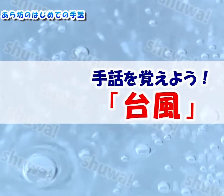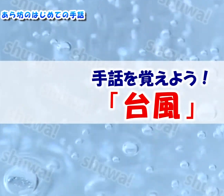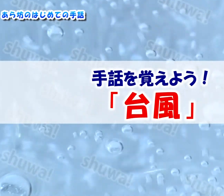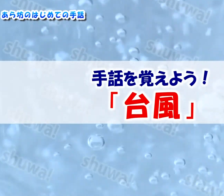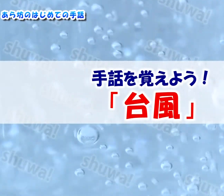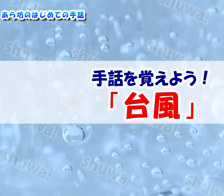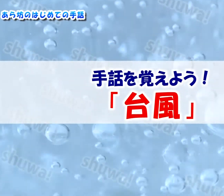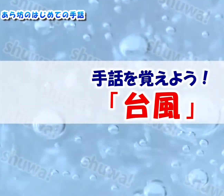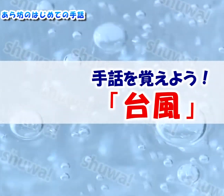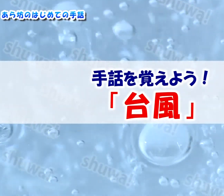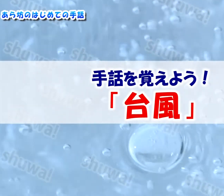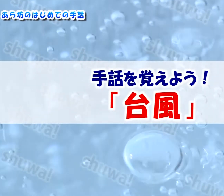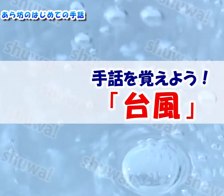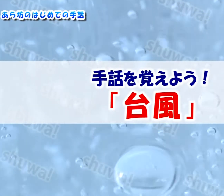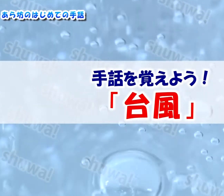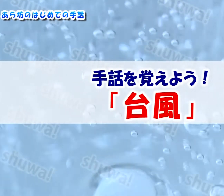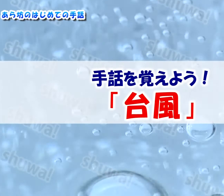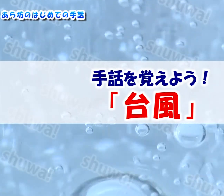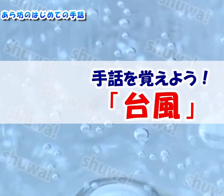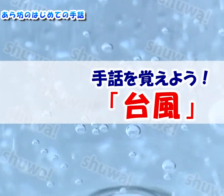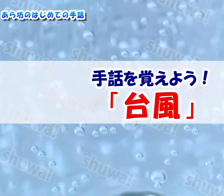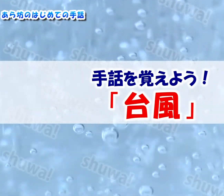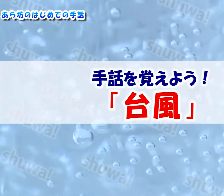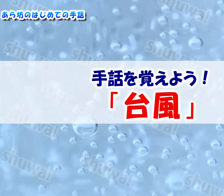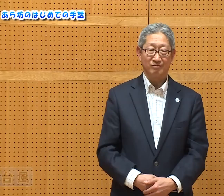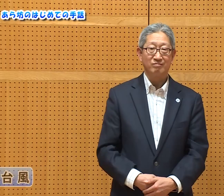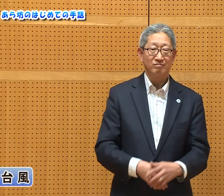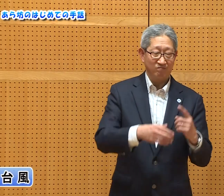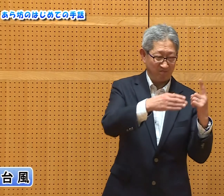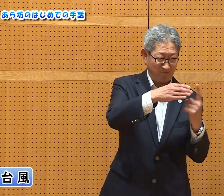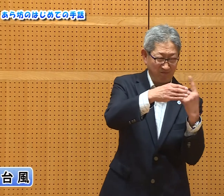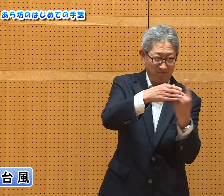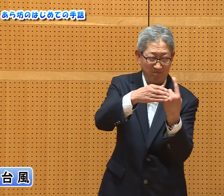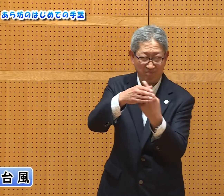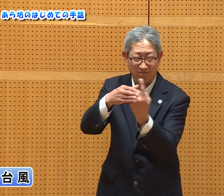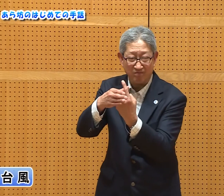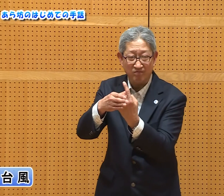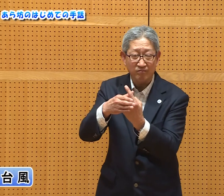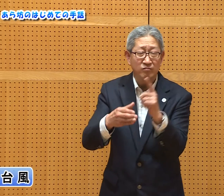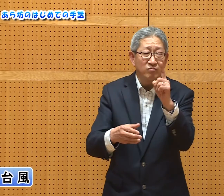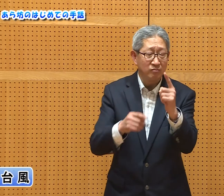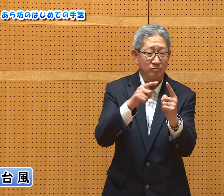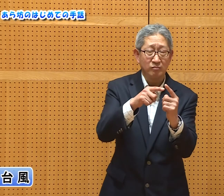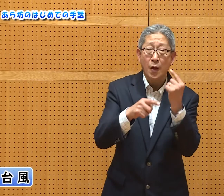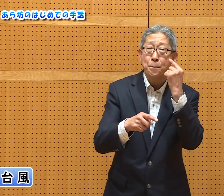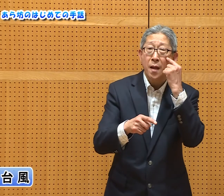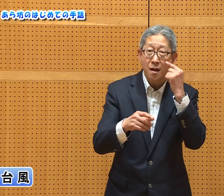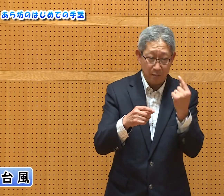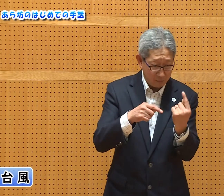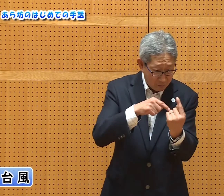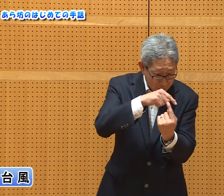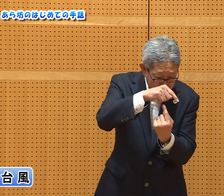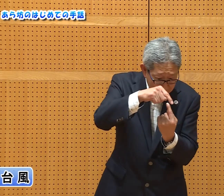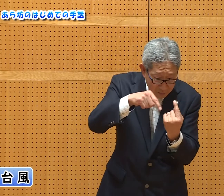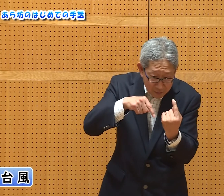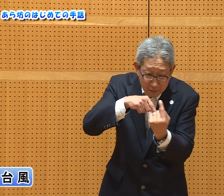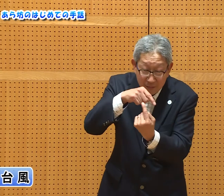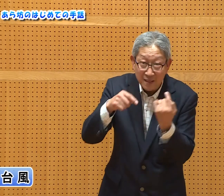台風、 これは何ですか。台風の目ありますよ